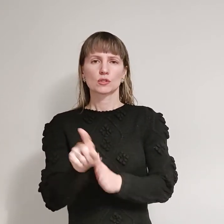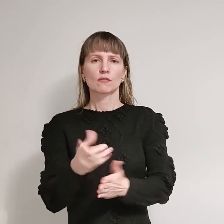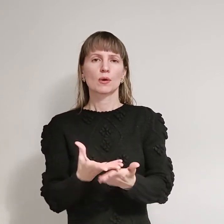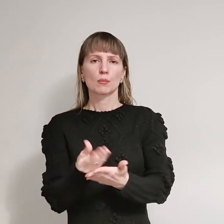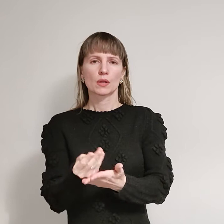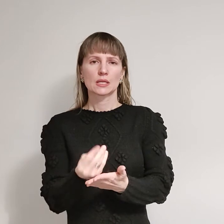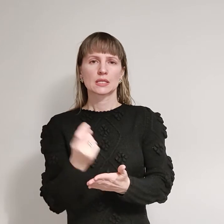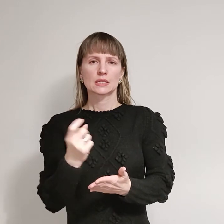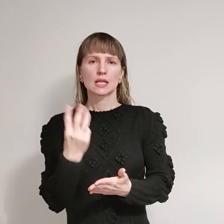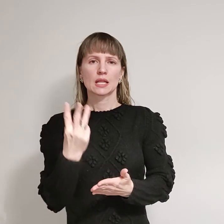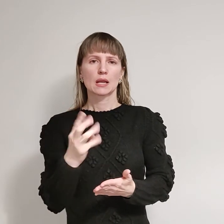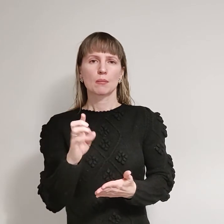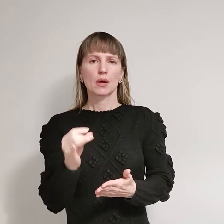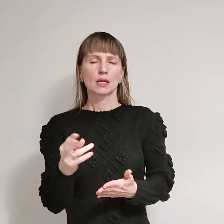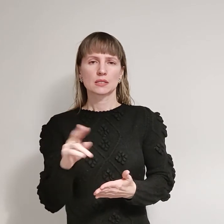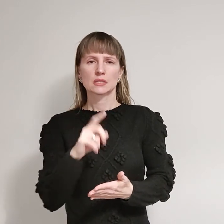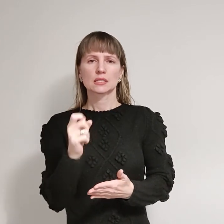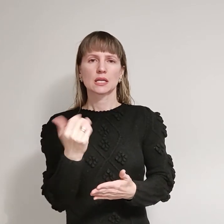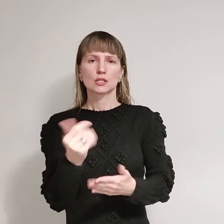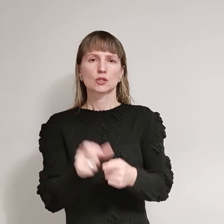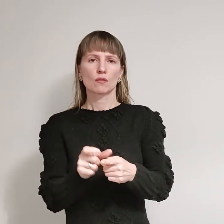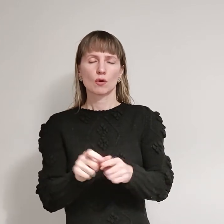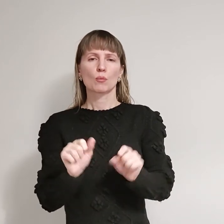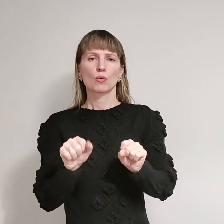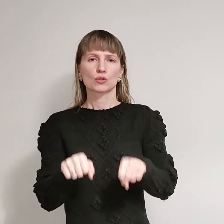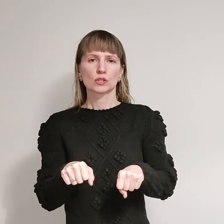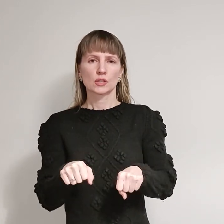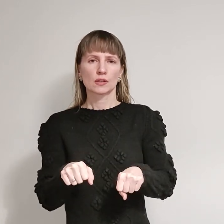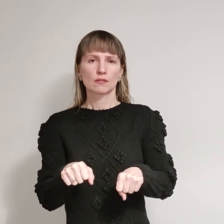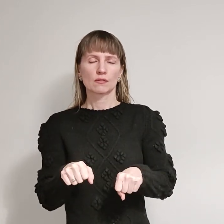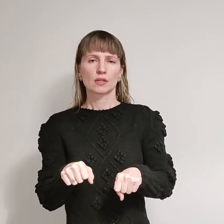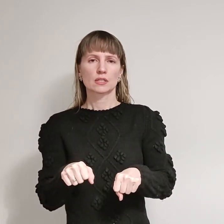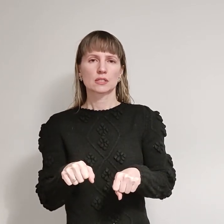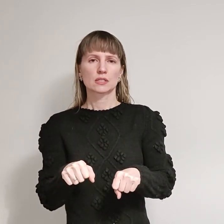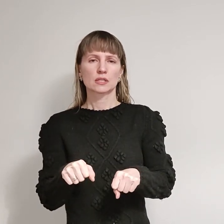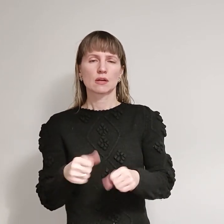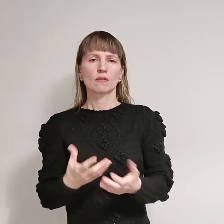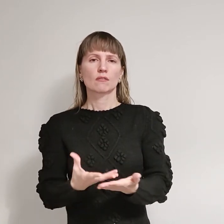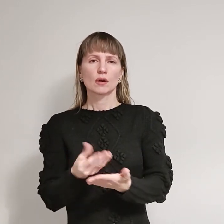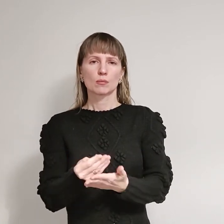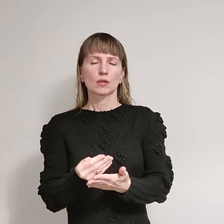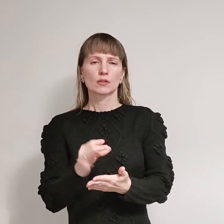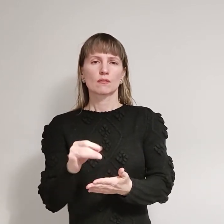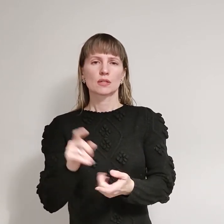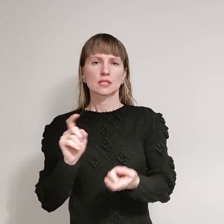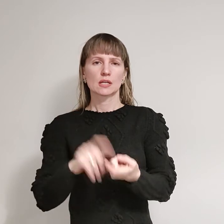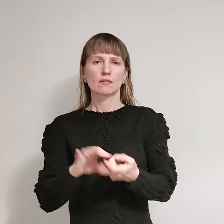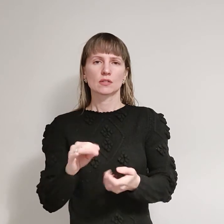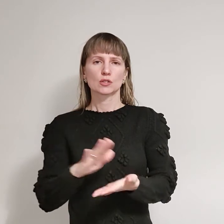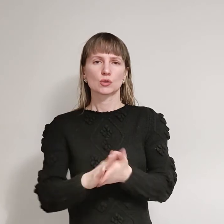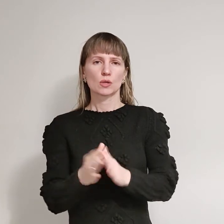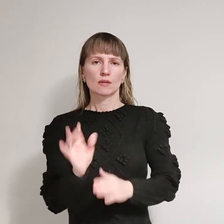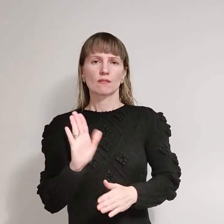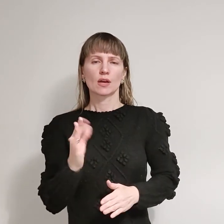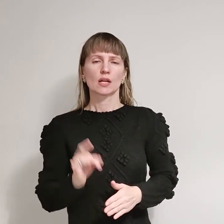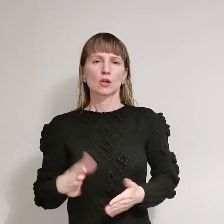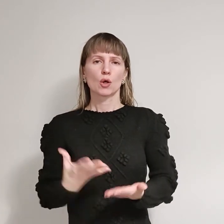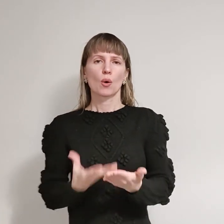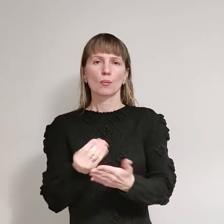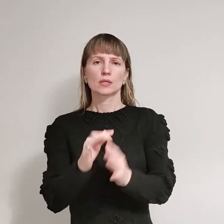з 3 березня. За її словами, можливі затримки із виплатою в залежності від ситуації в регіоні. Оплату зберігання